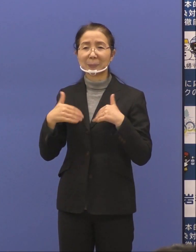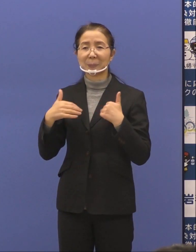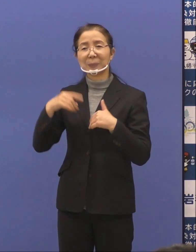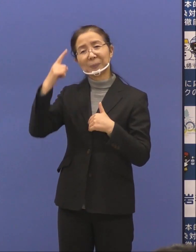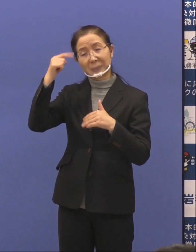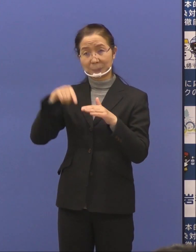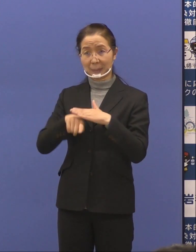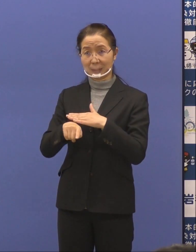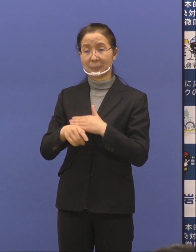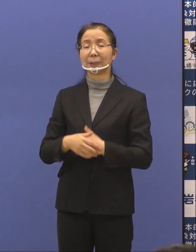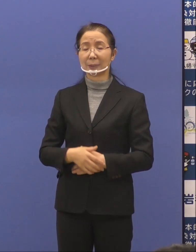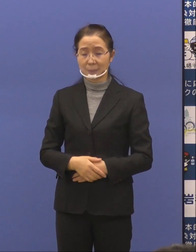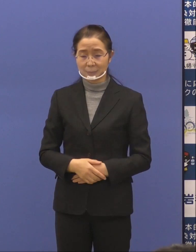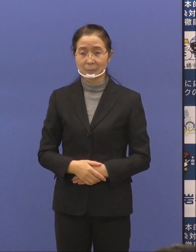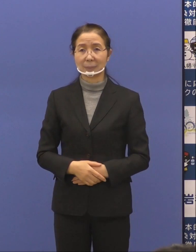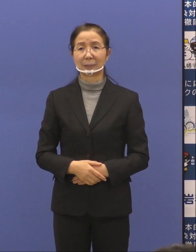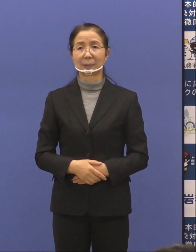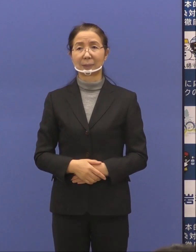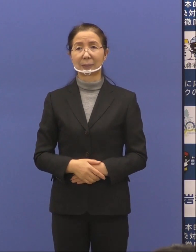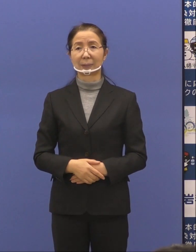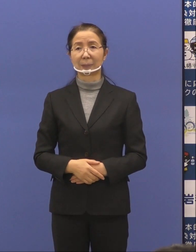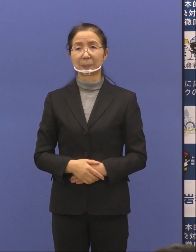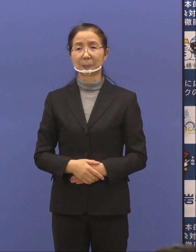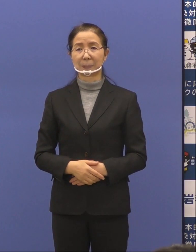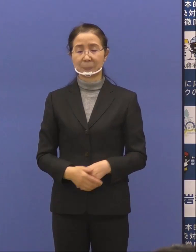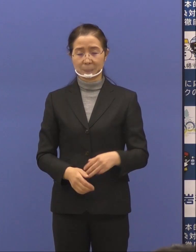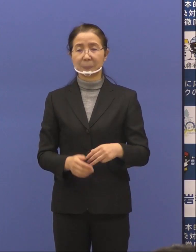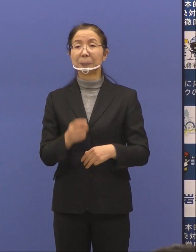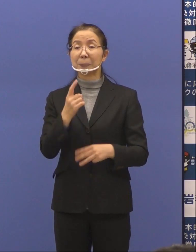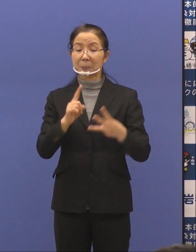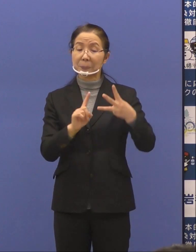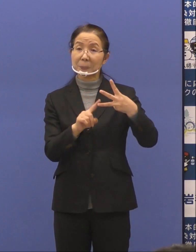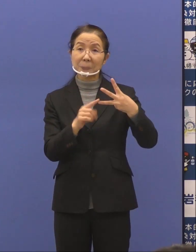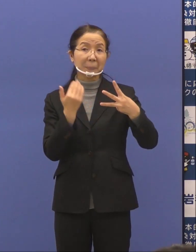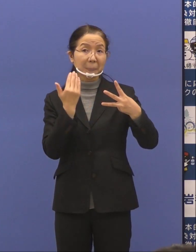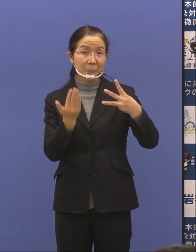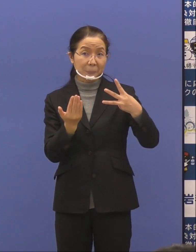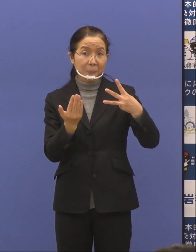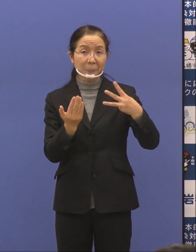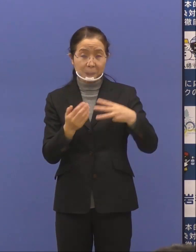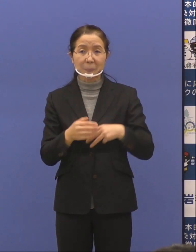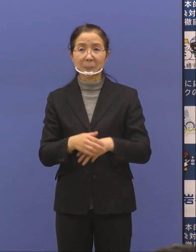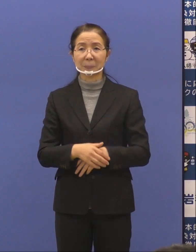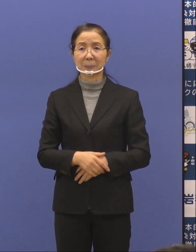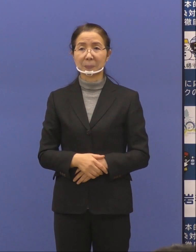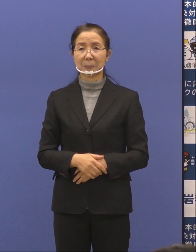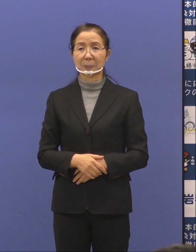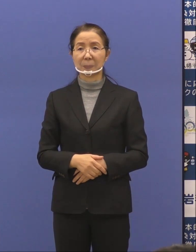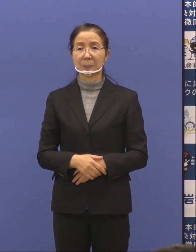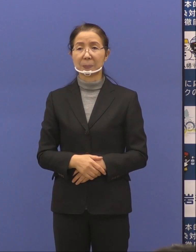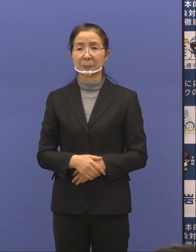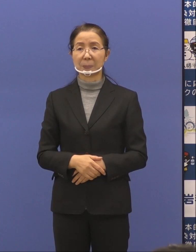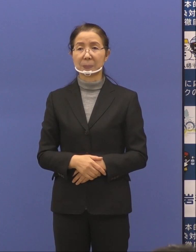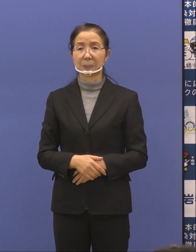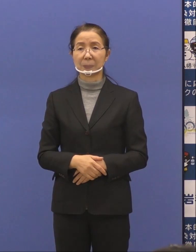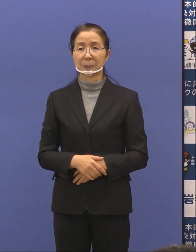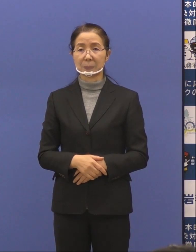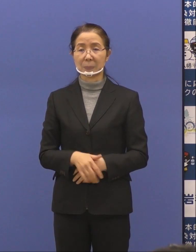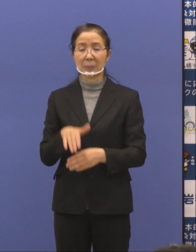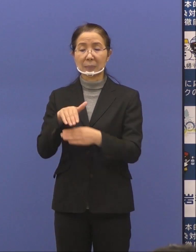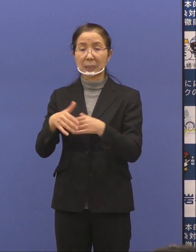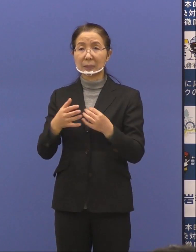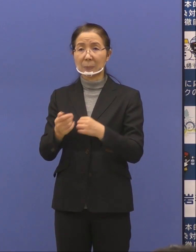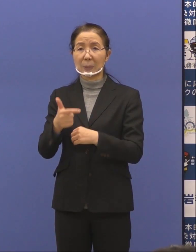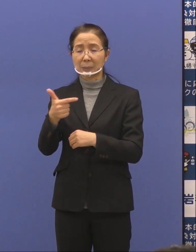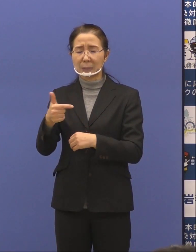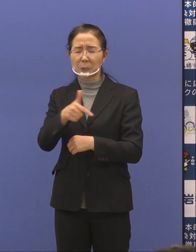です。 わかりました。あとその中その答えの中でありました、と滝沢氏非